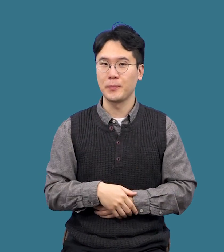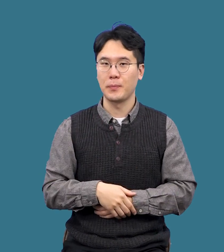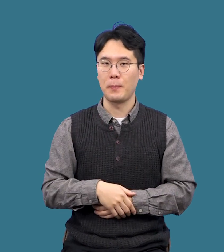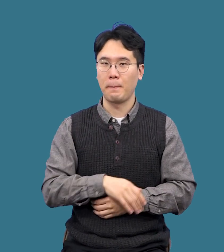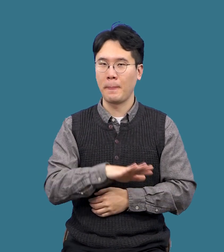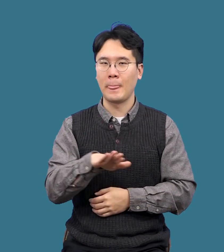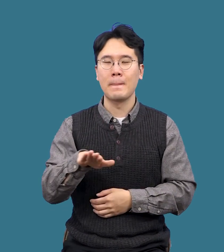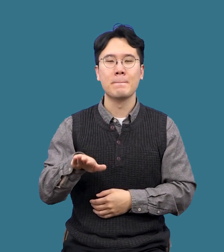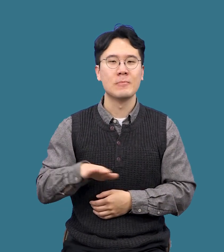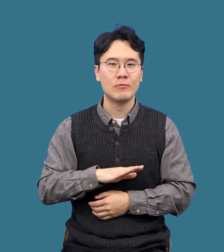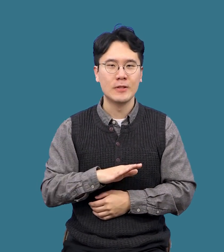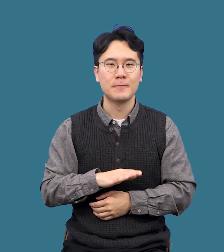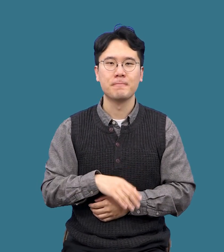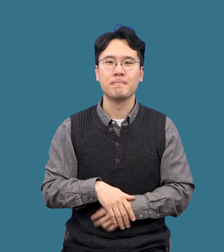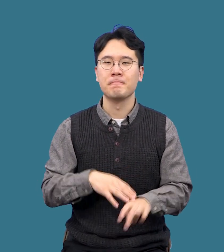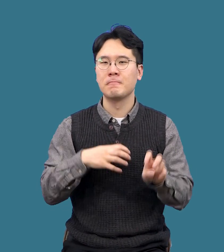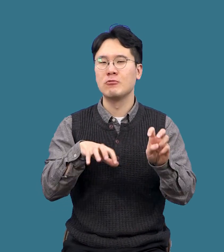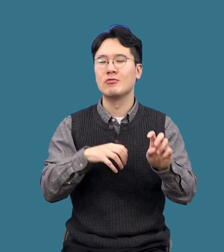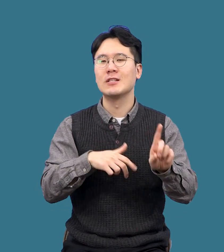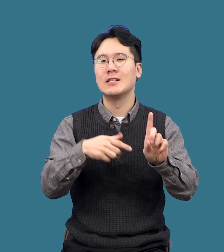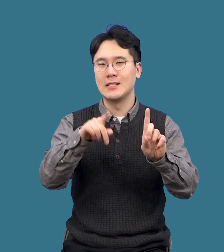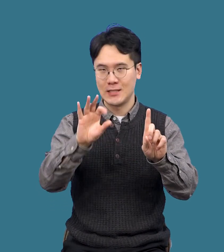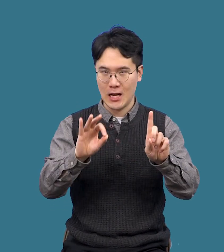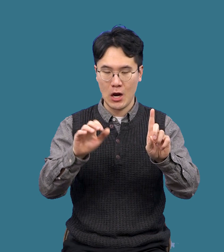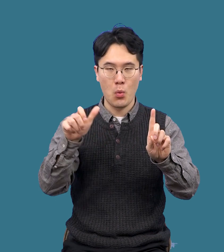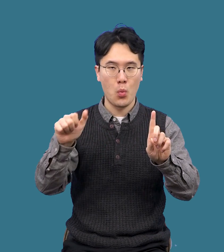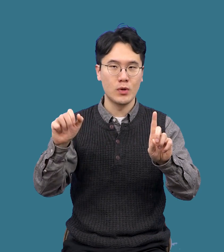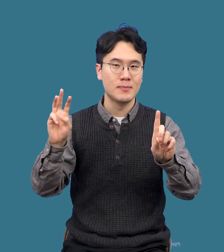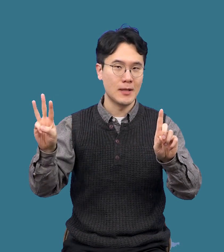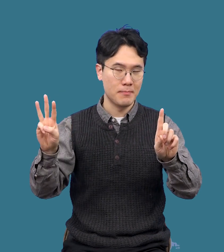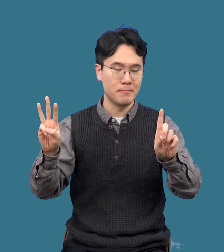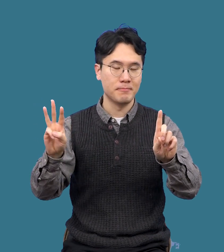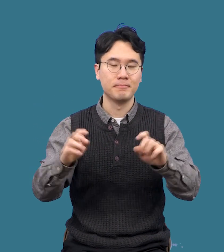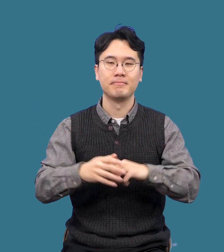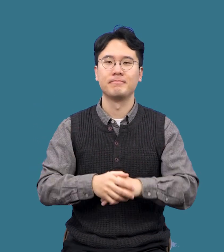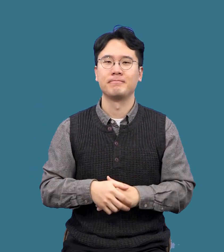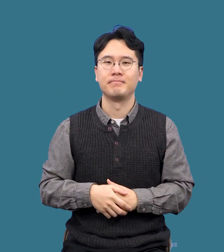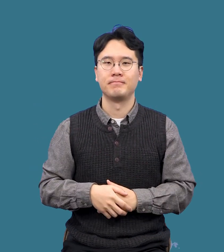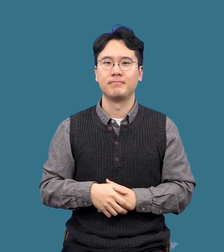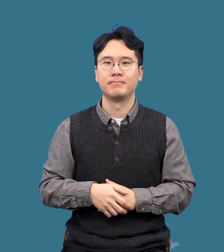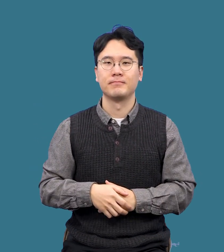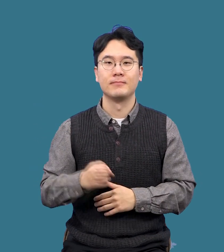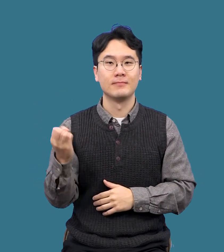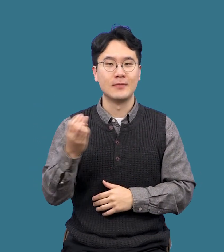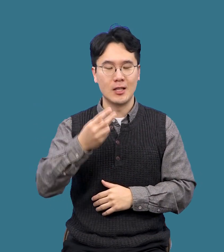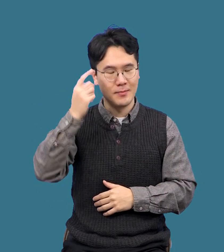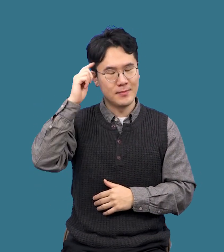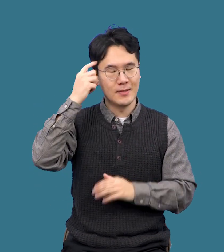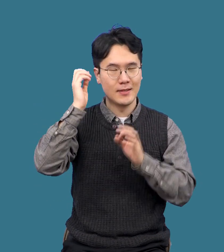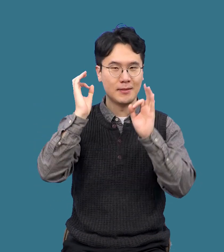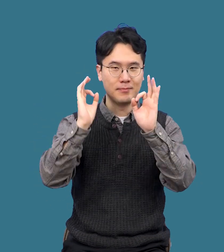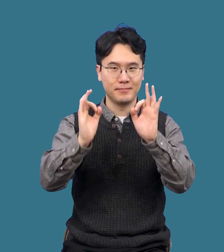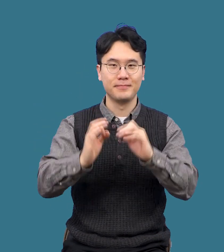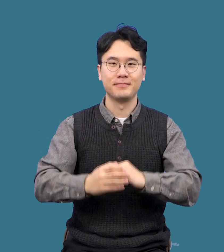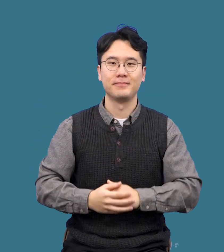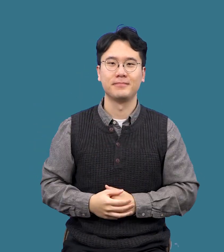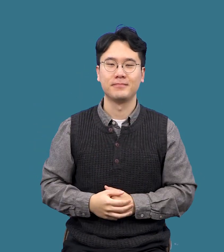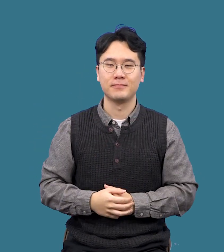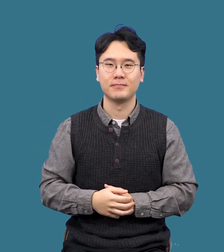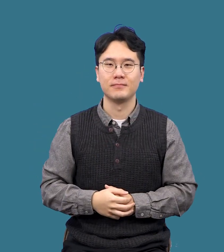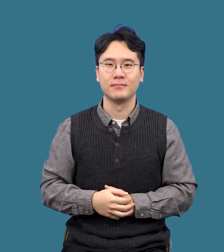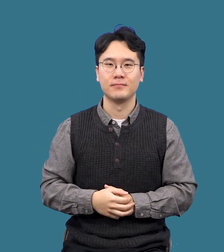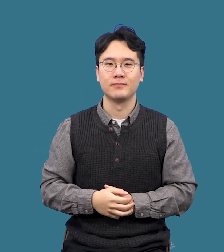구절을 보았습니다마는 민수기 1장 53절의 말씀을 다시 상기해 보십시다. 민수기